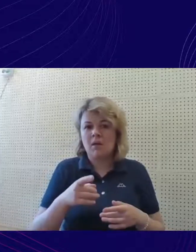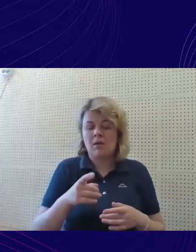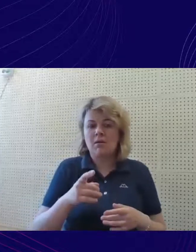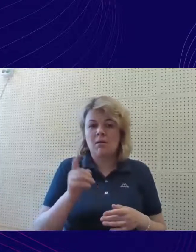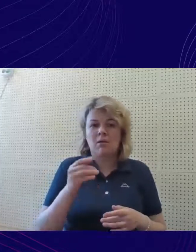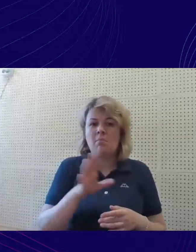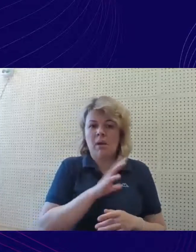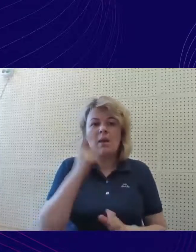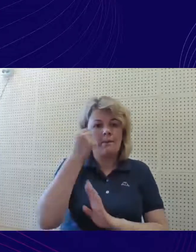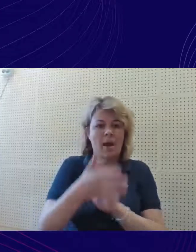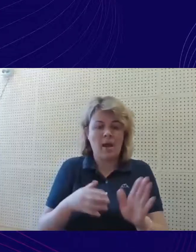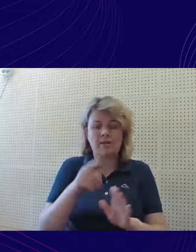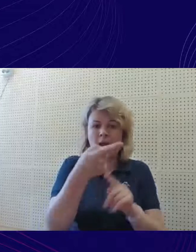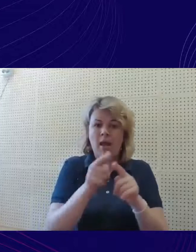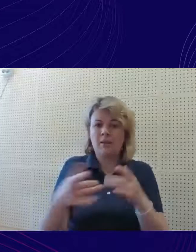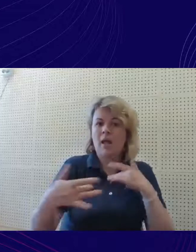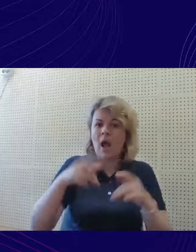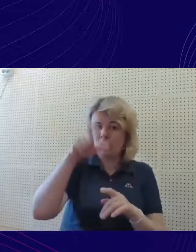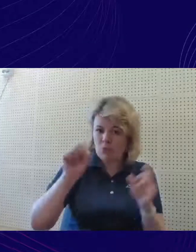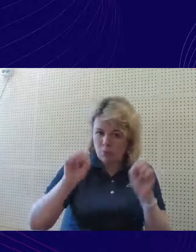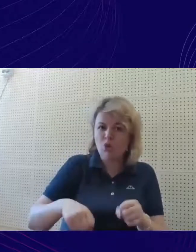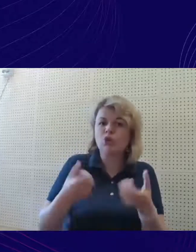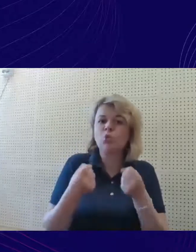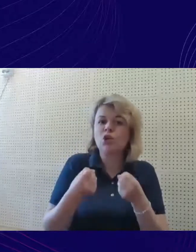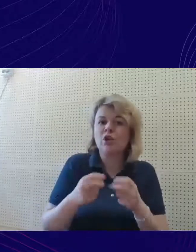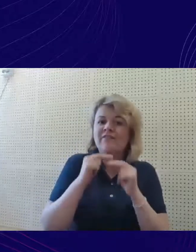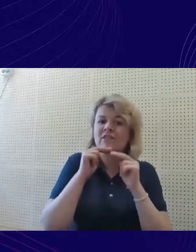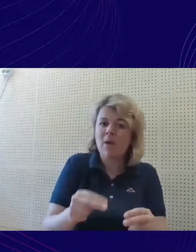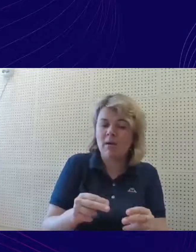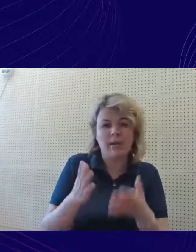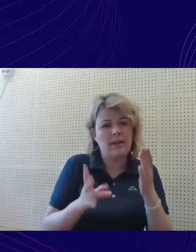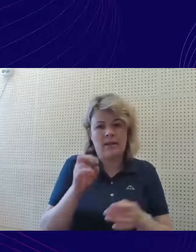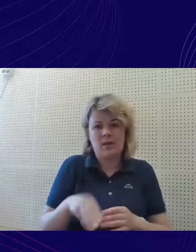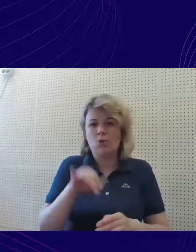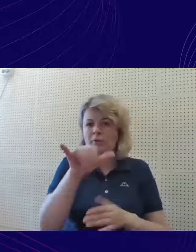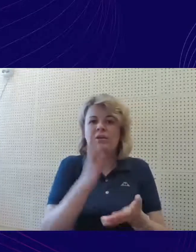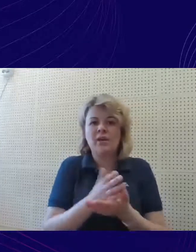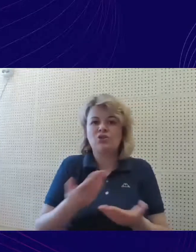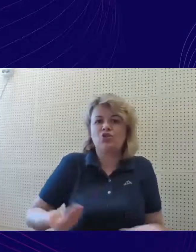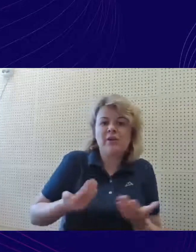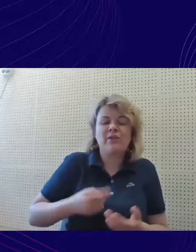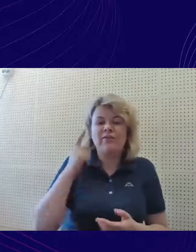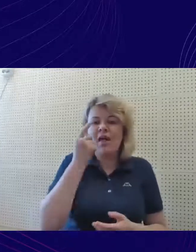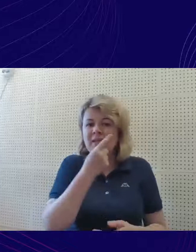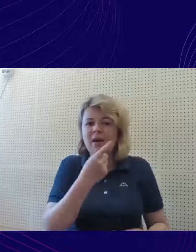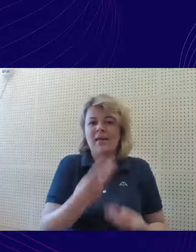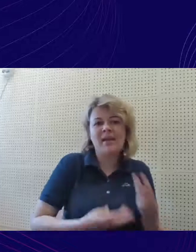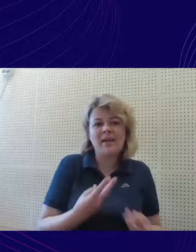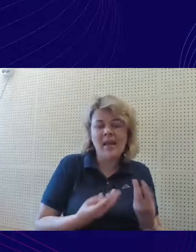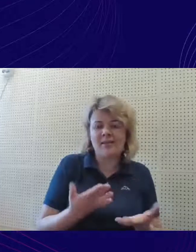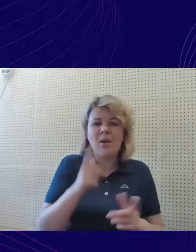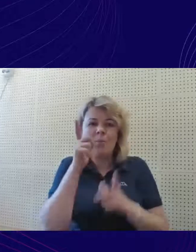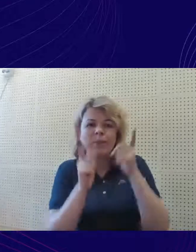внимание, потому что в нем есть жизнь в глазах, энергетика, у него есть мимика